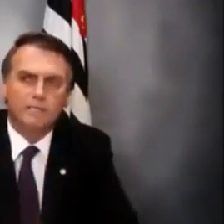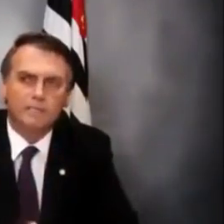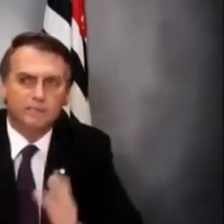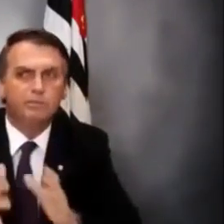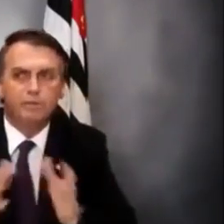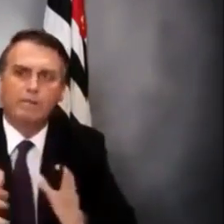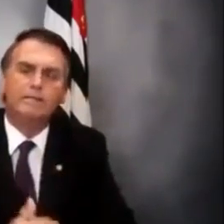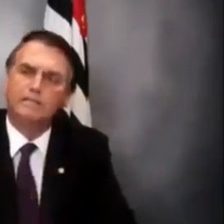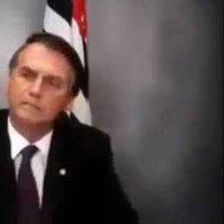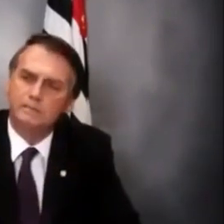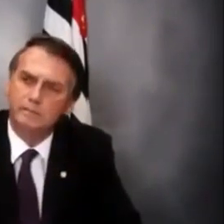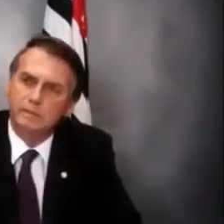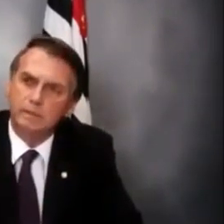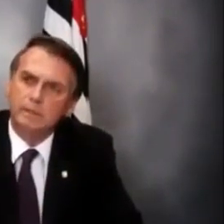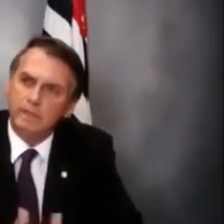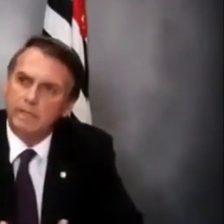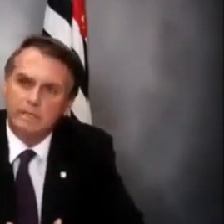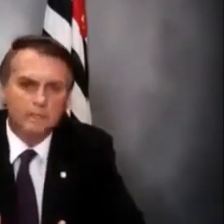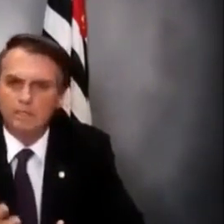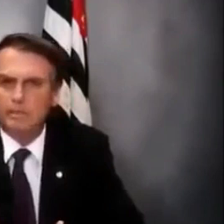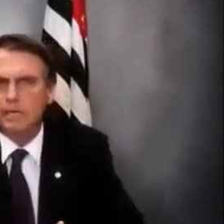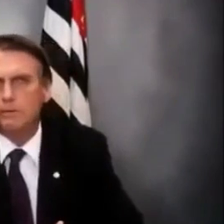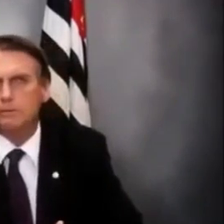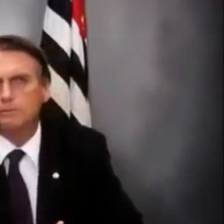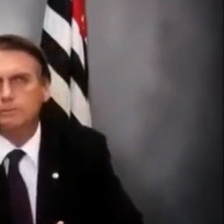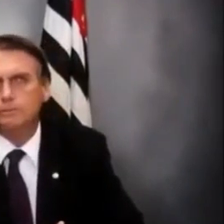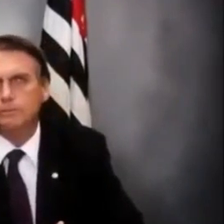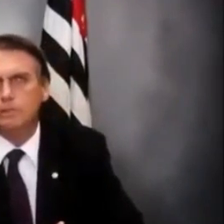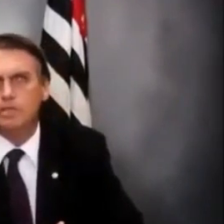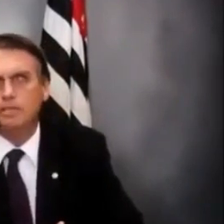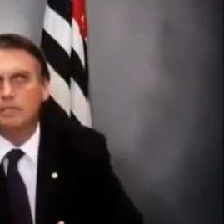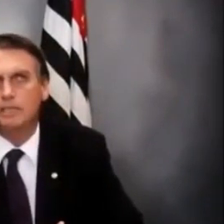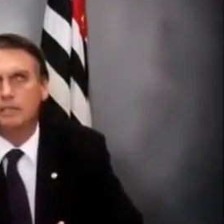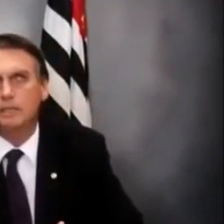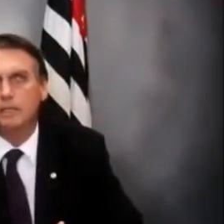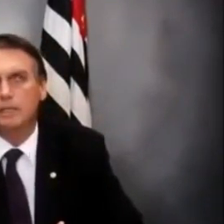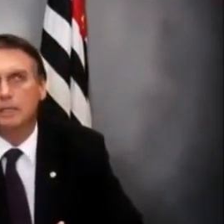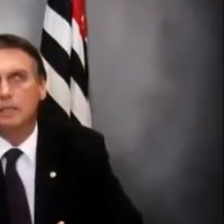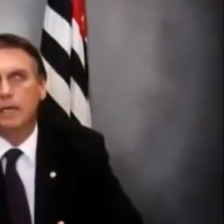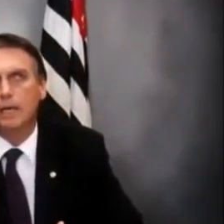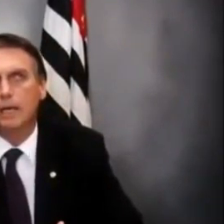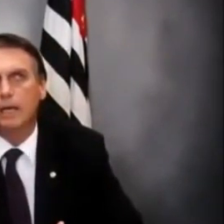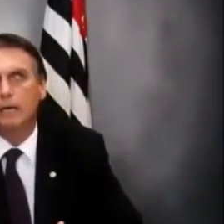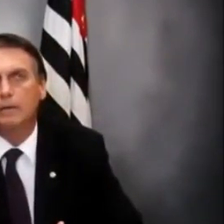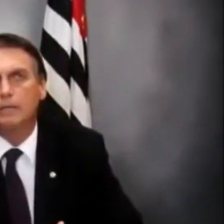pro oeste aqui se não tivesse um atrativo. E, se eu não me engano, tenho certeza que